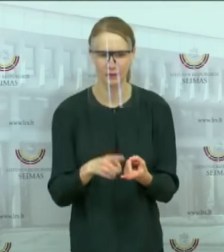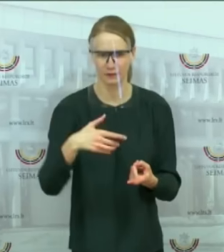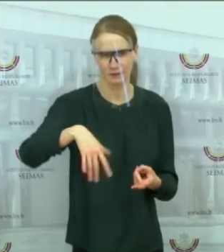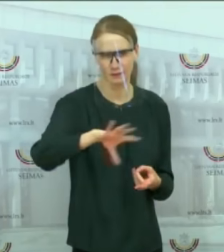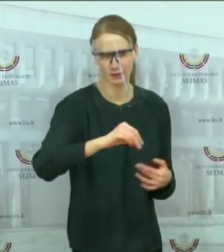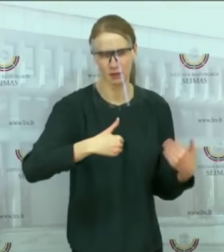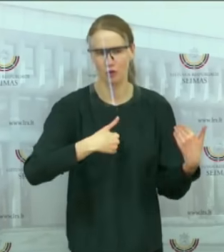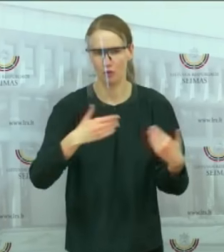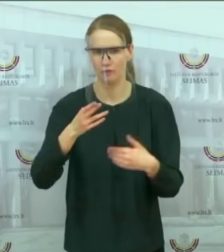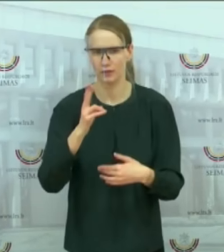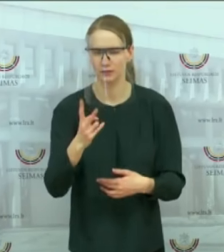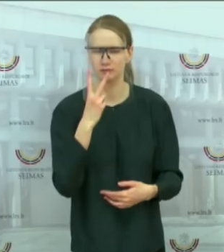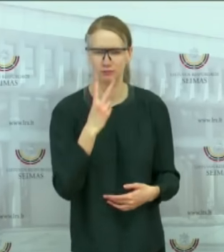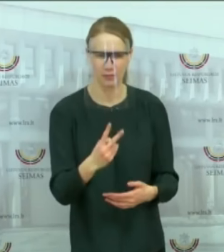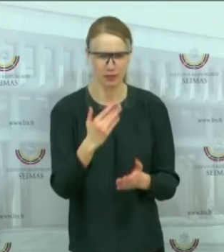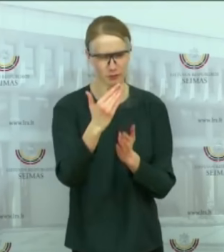mato